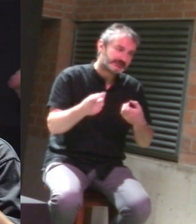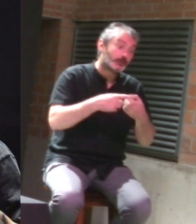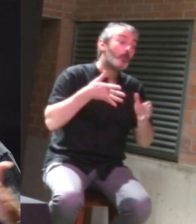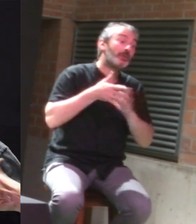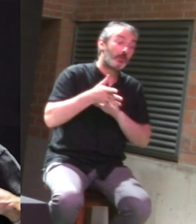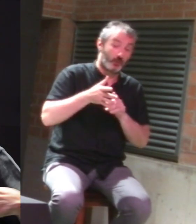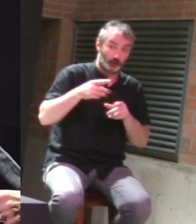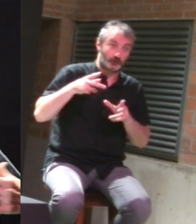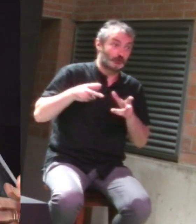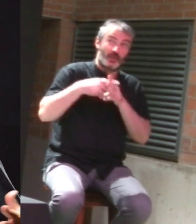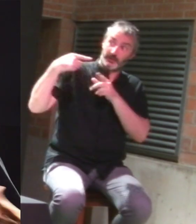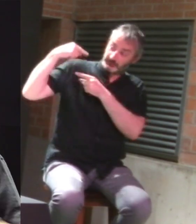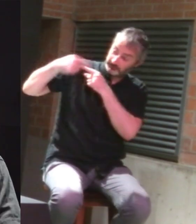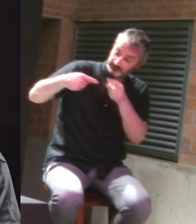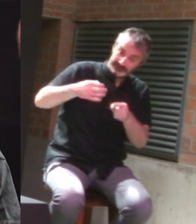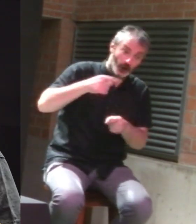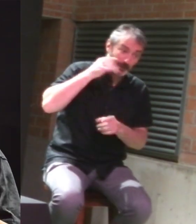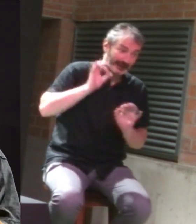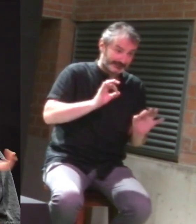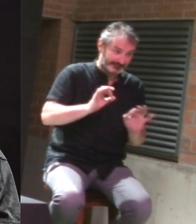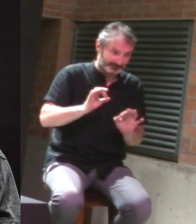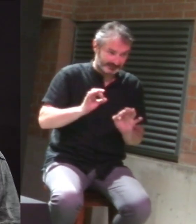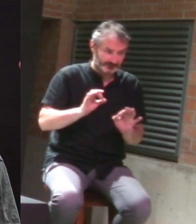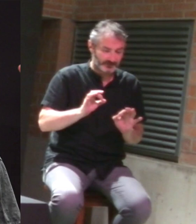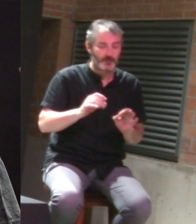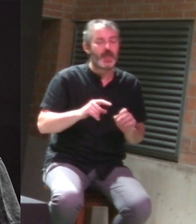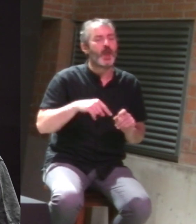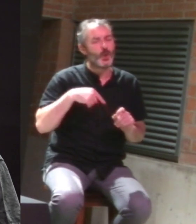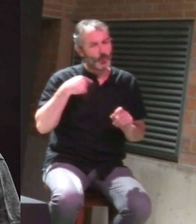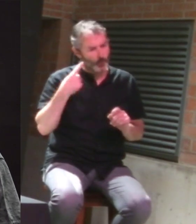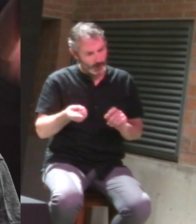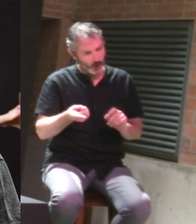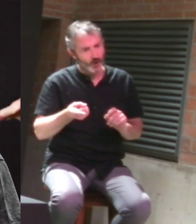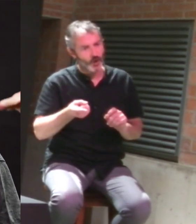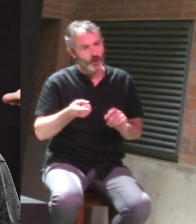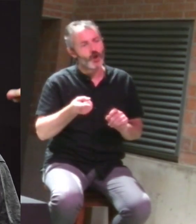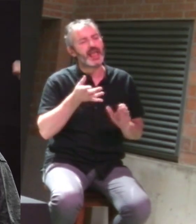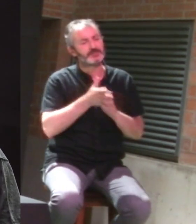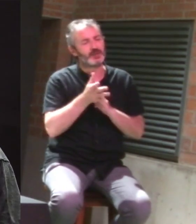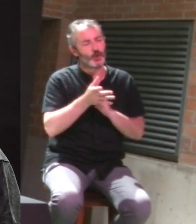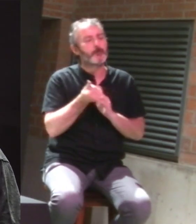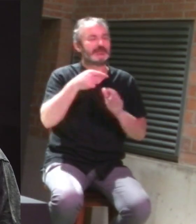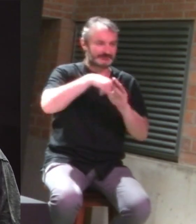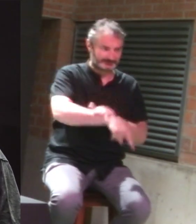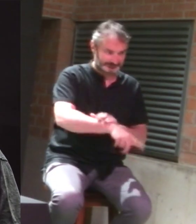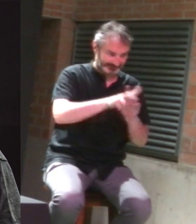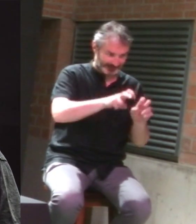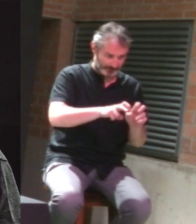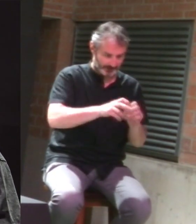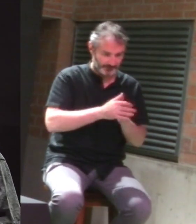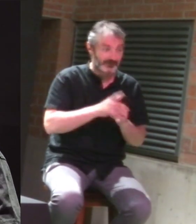tradición, ¿no?, de las sociedades más de oficio, luego, si acaso, distinguimos un poco, porque esto es bastante interesante y afecta también